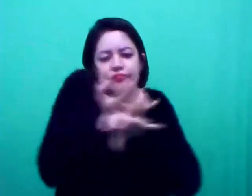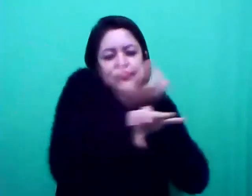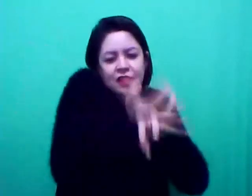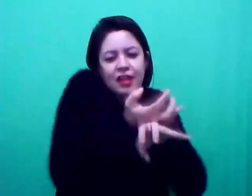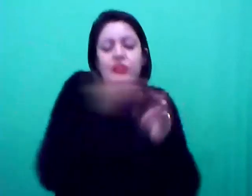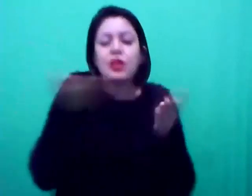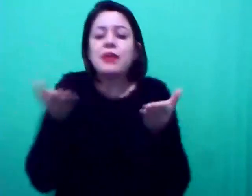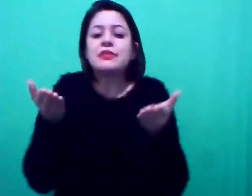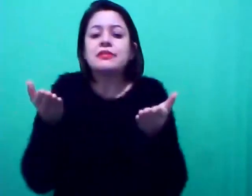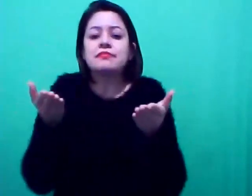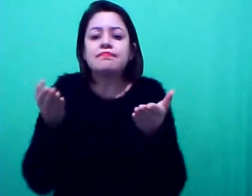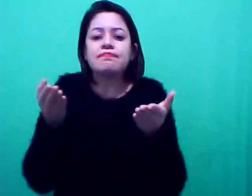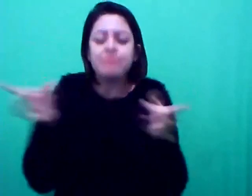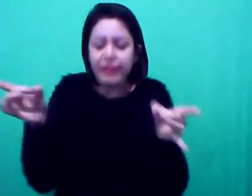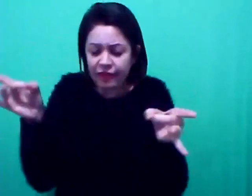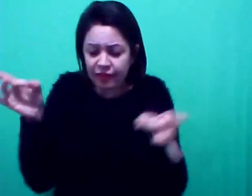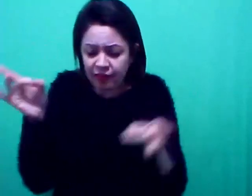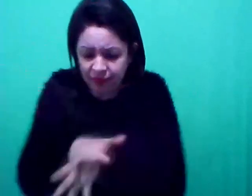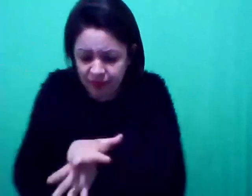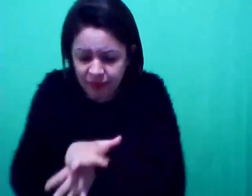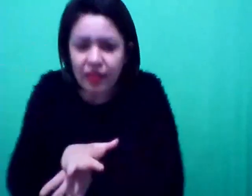O que aconteceu dentro de cada disciplina.